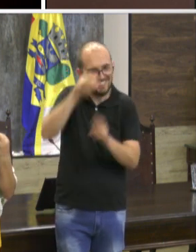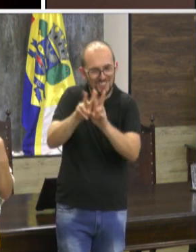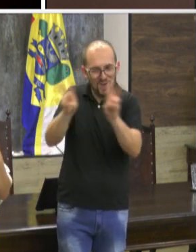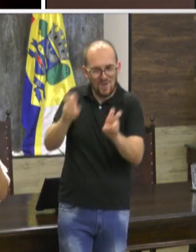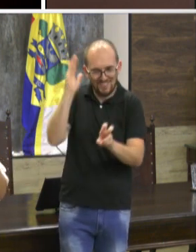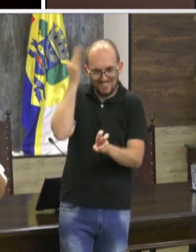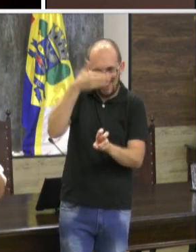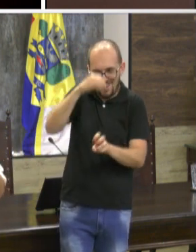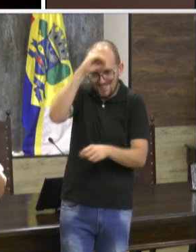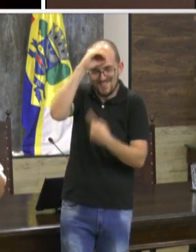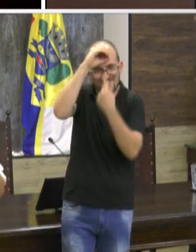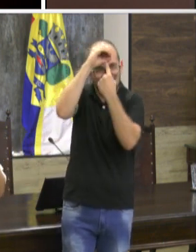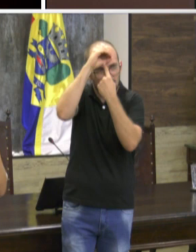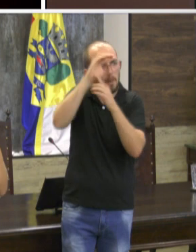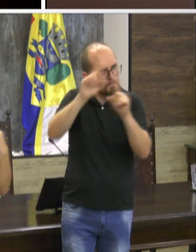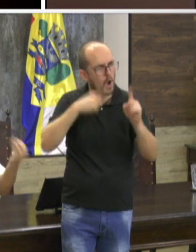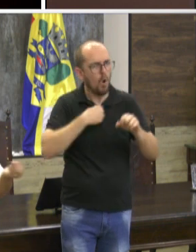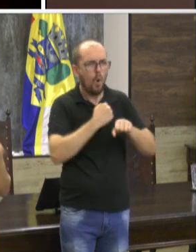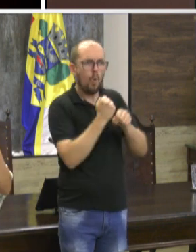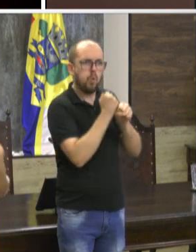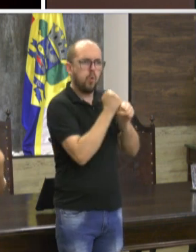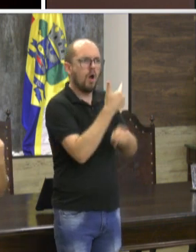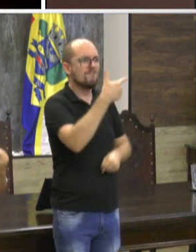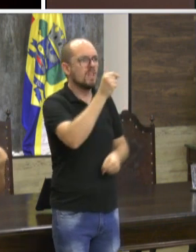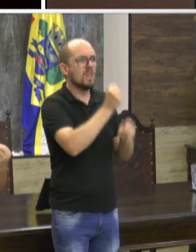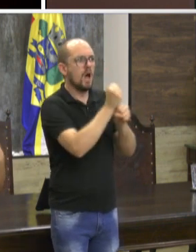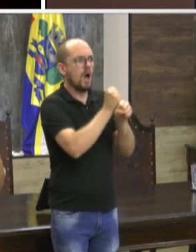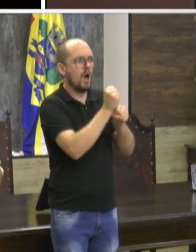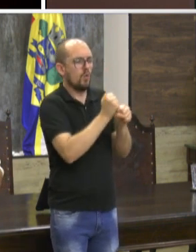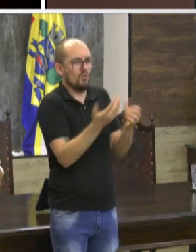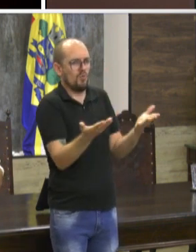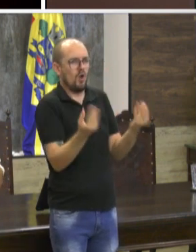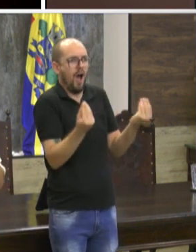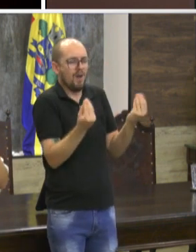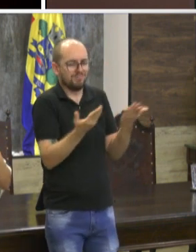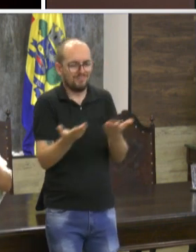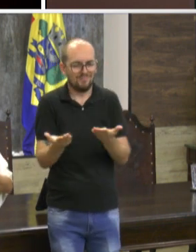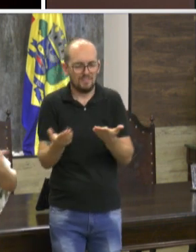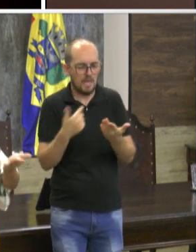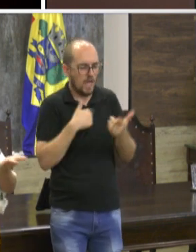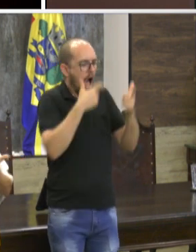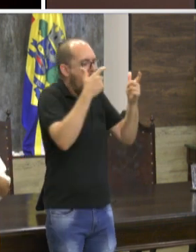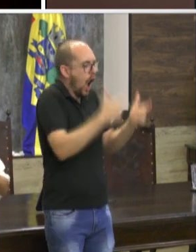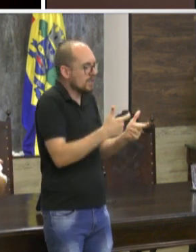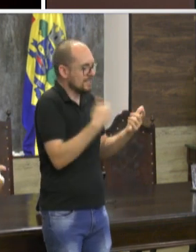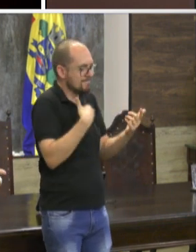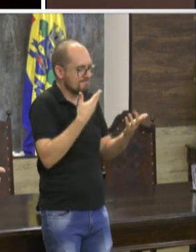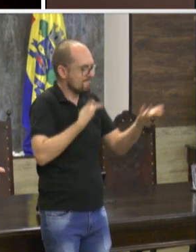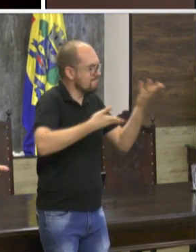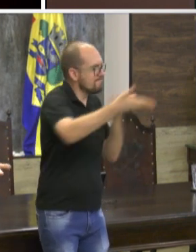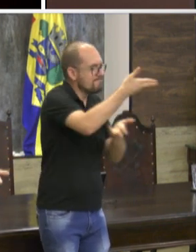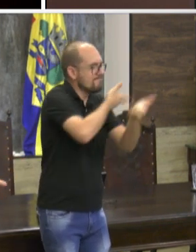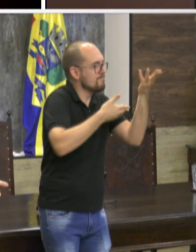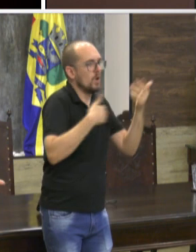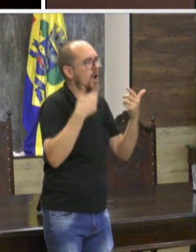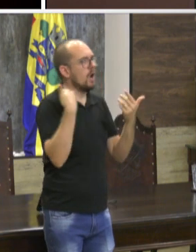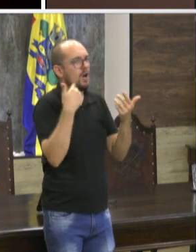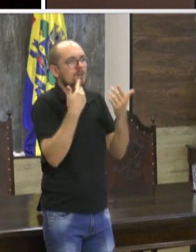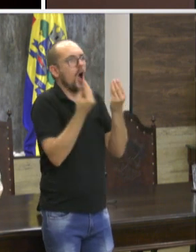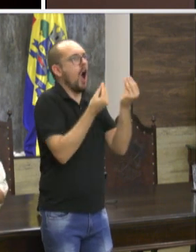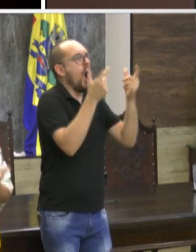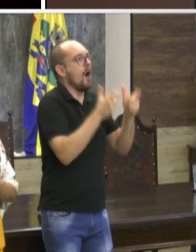me auxiliavam. Eu precisava procurar alguém que soubesse me ajudar, alguém com que eu pudesse compartilhar e trocar, porque eu